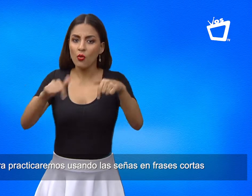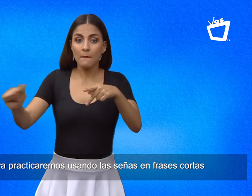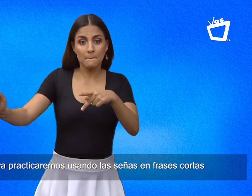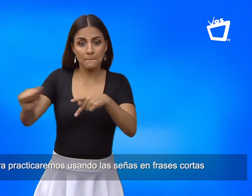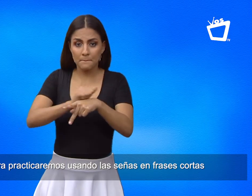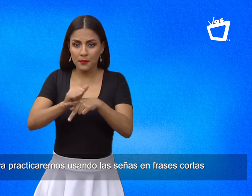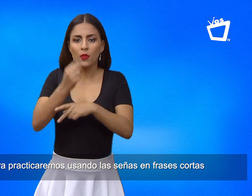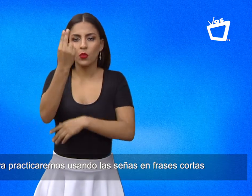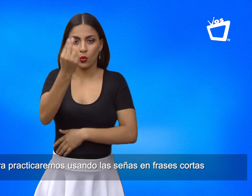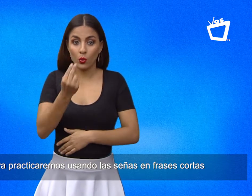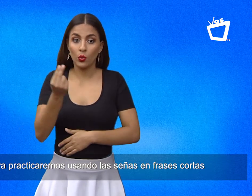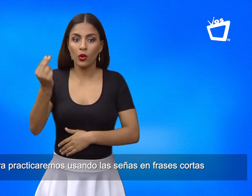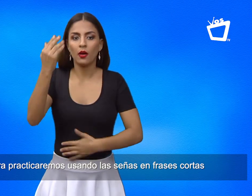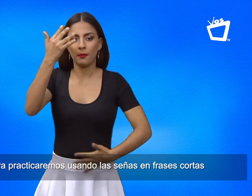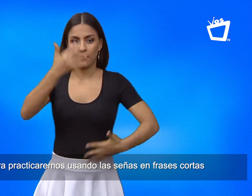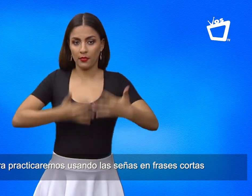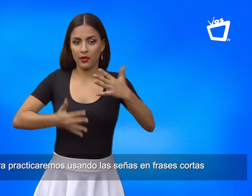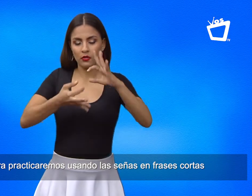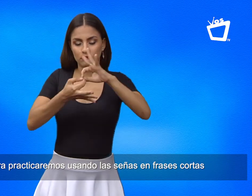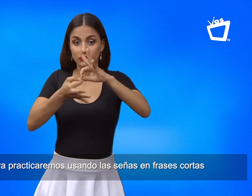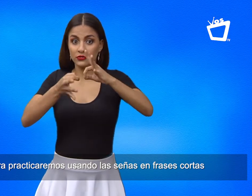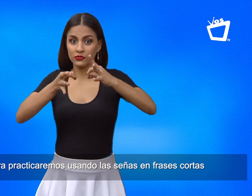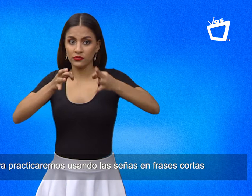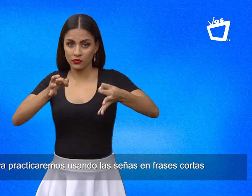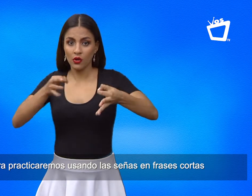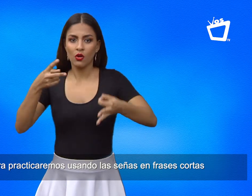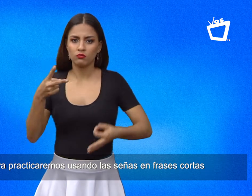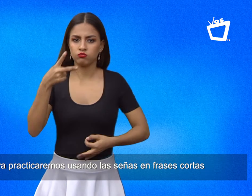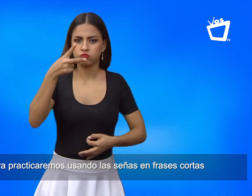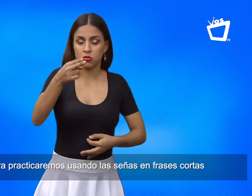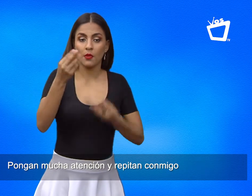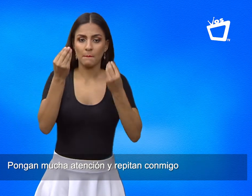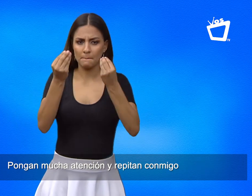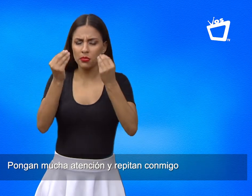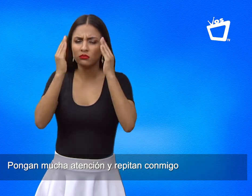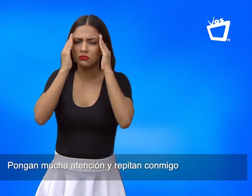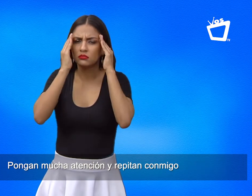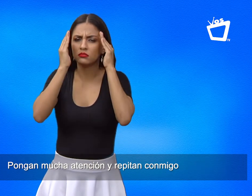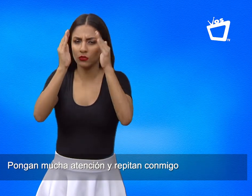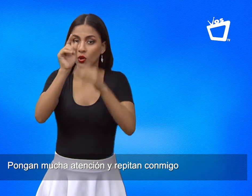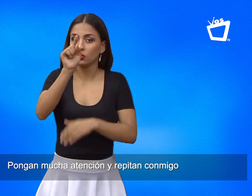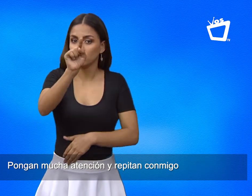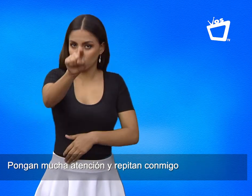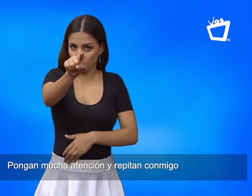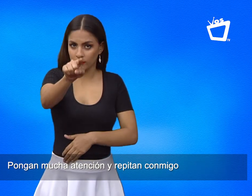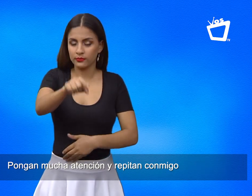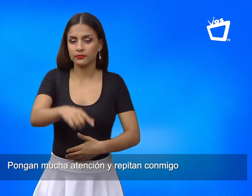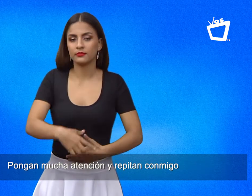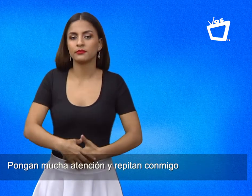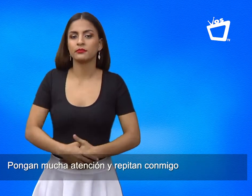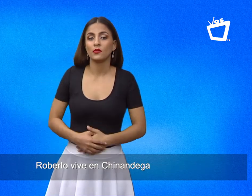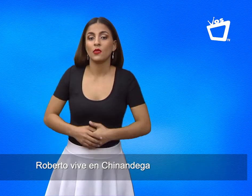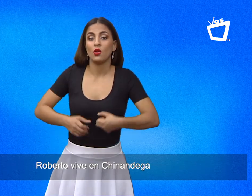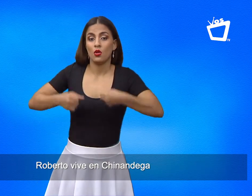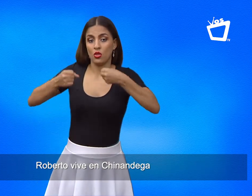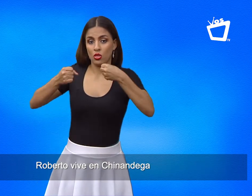Ahora practicaremos usando las señas en frases cortas. Pongan mucha atención y repitan conmigo.